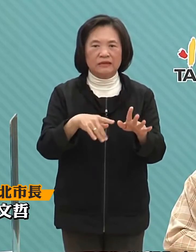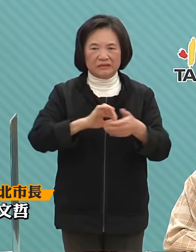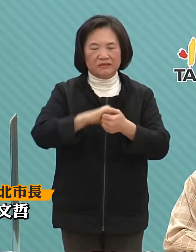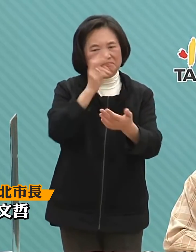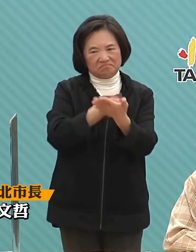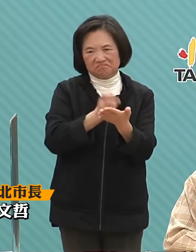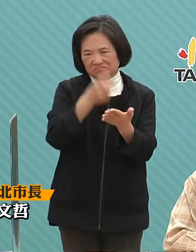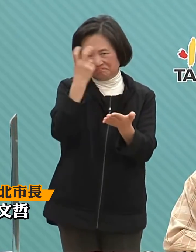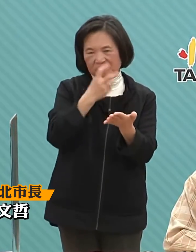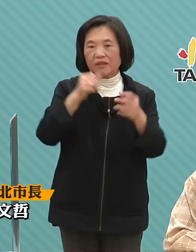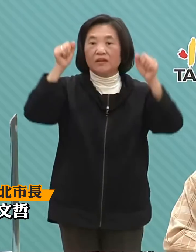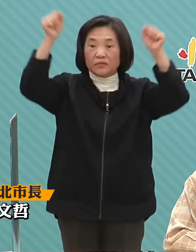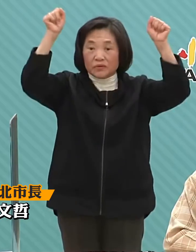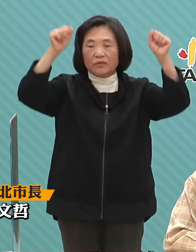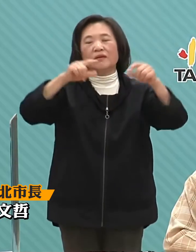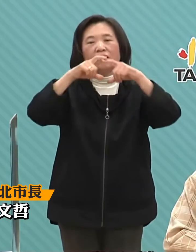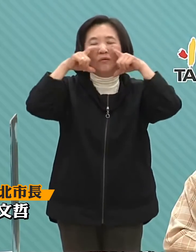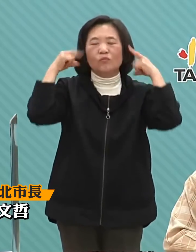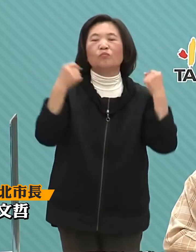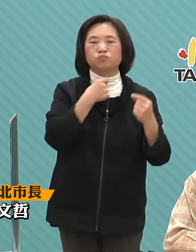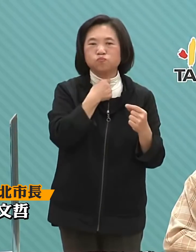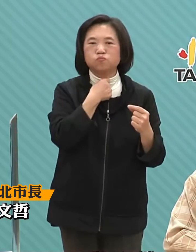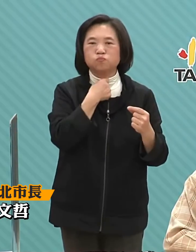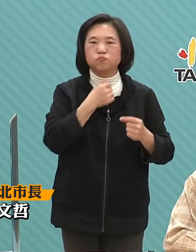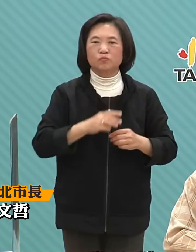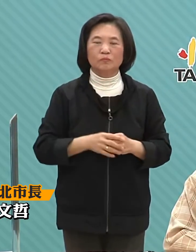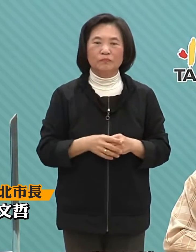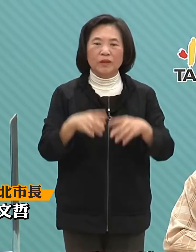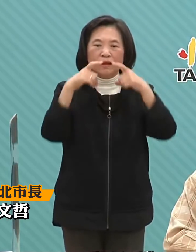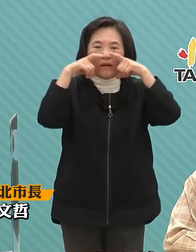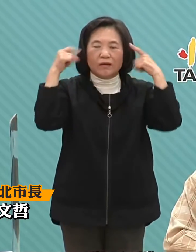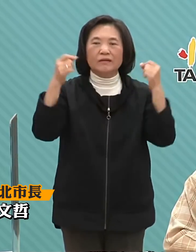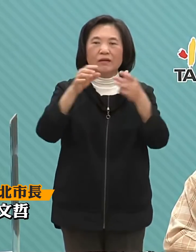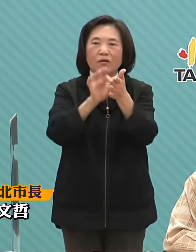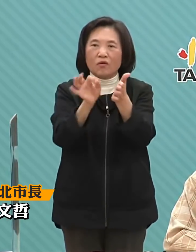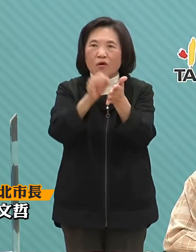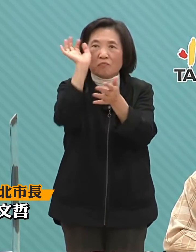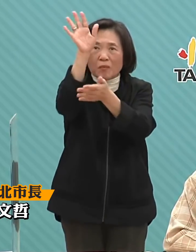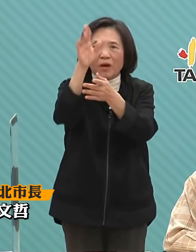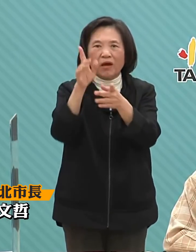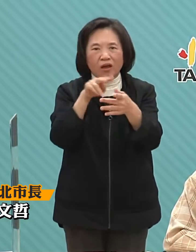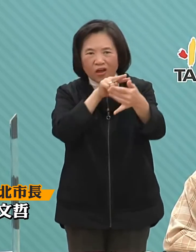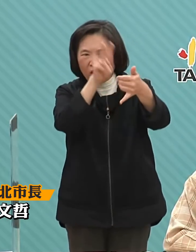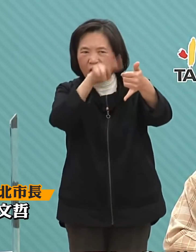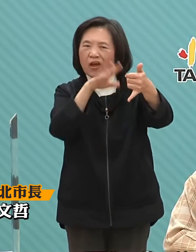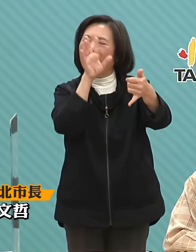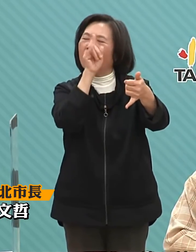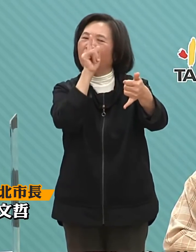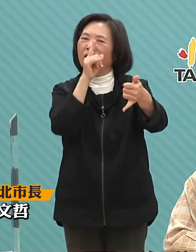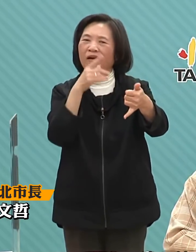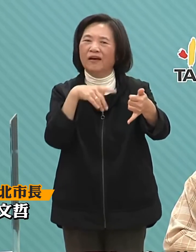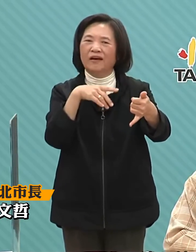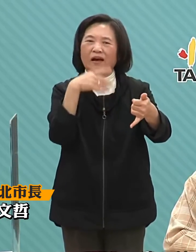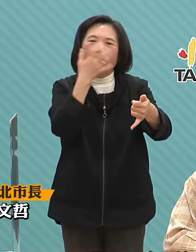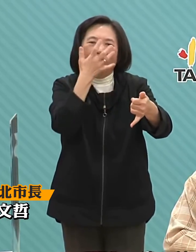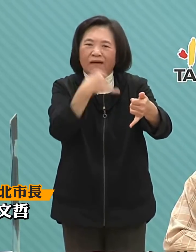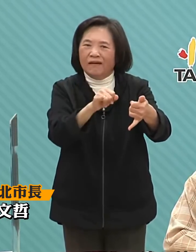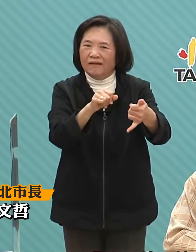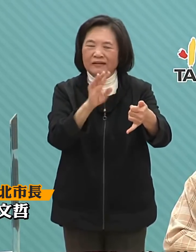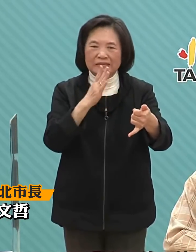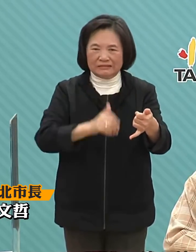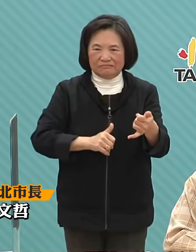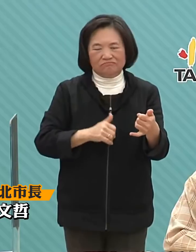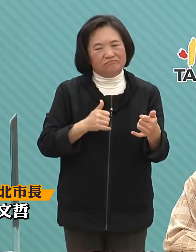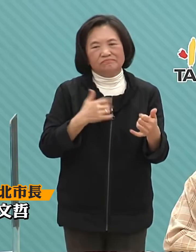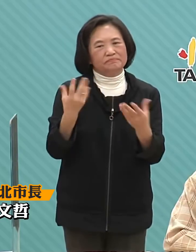哦，运动就要戴口罩。虽然这个戴口罩打篮球很好笑，你知道，但是没办法，这个先知道这样，先这样